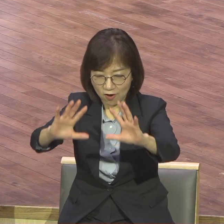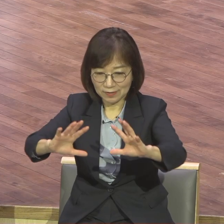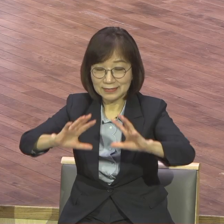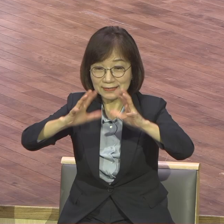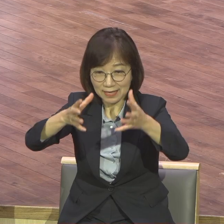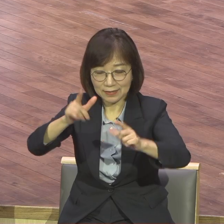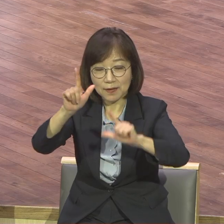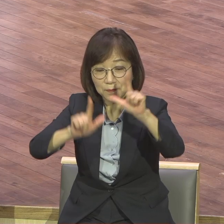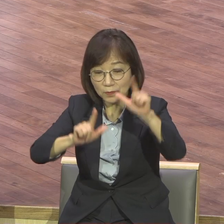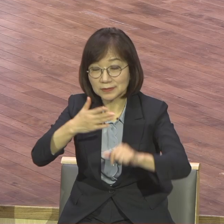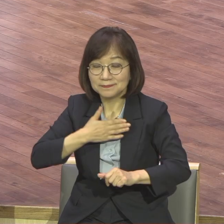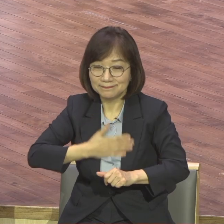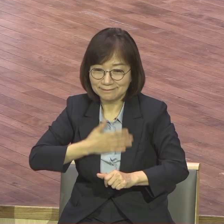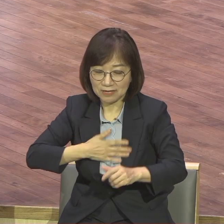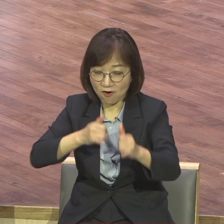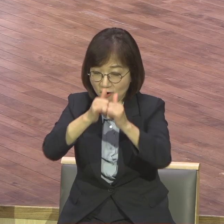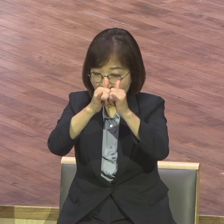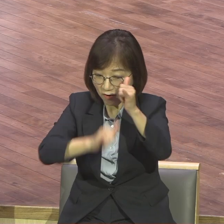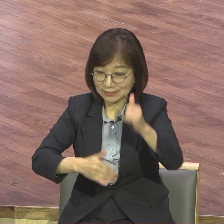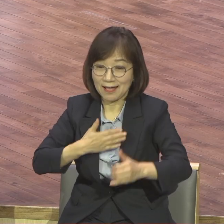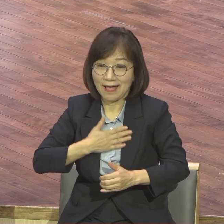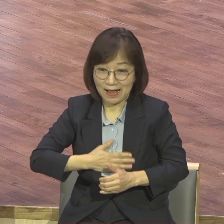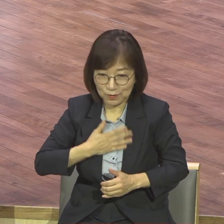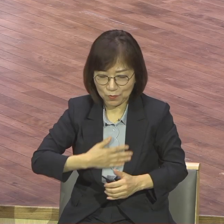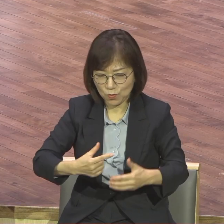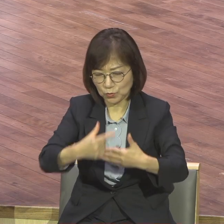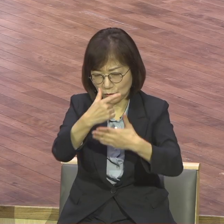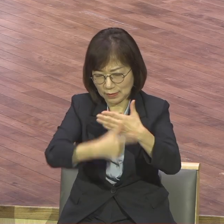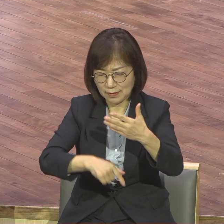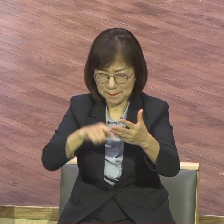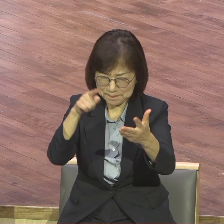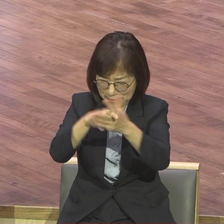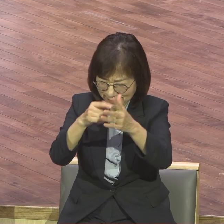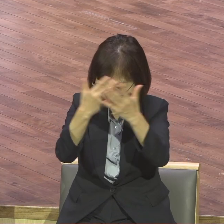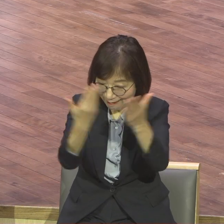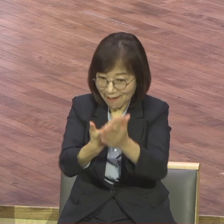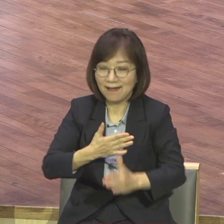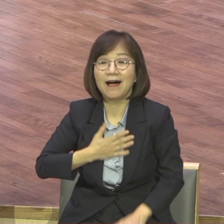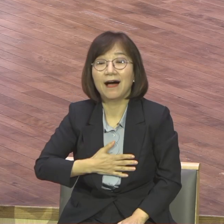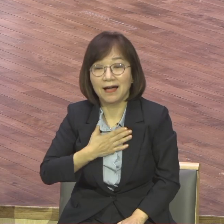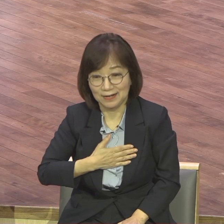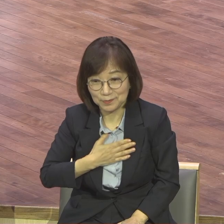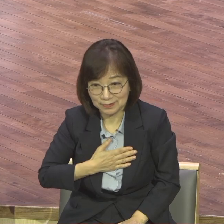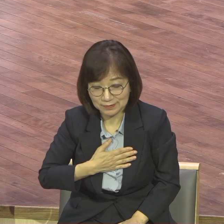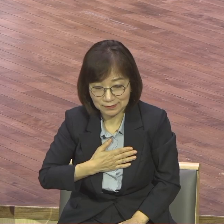세계의 현황을 알고 있고 전 교단을 알고 있지 않습니까?